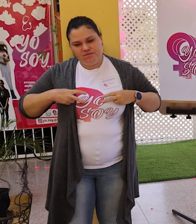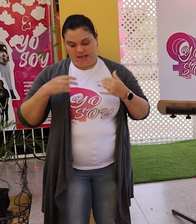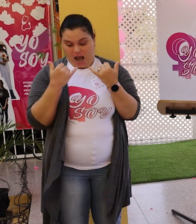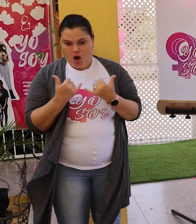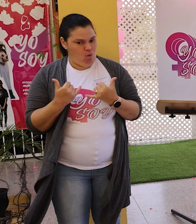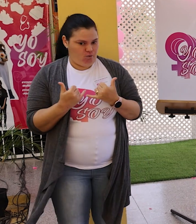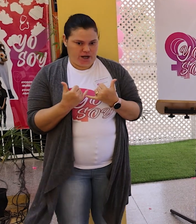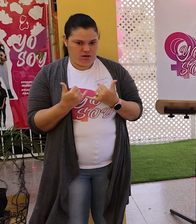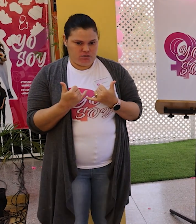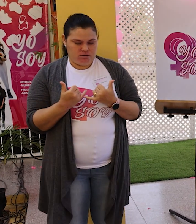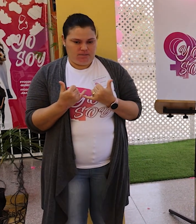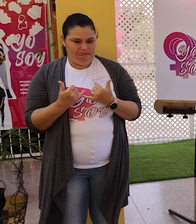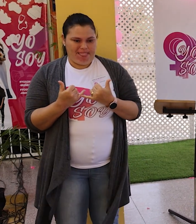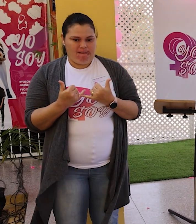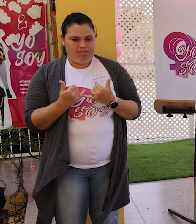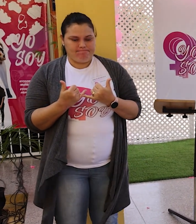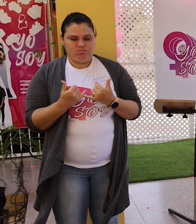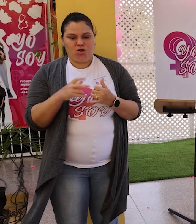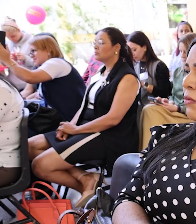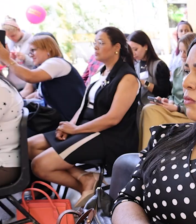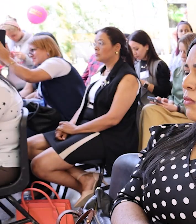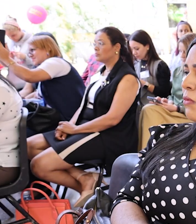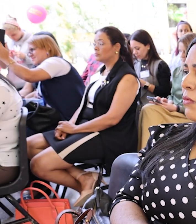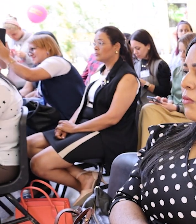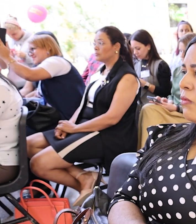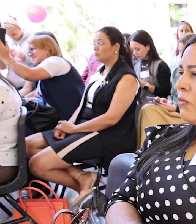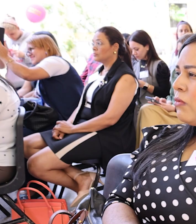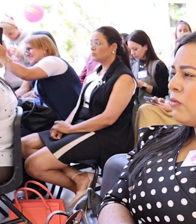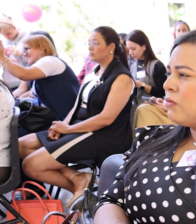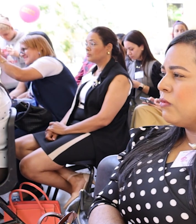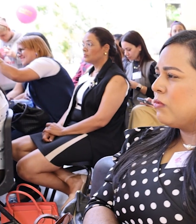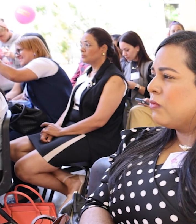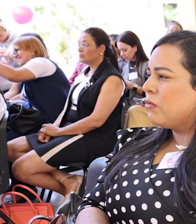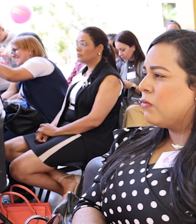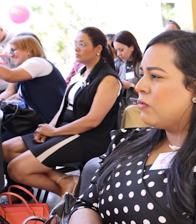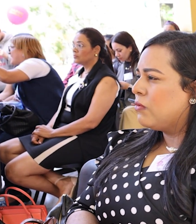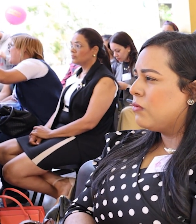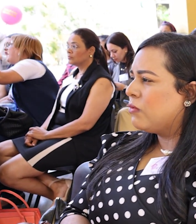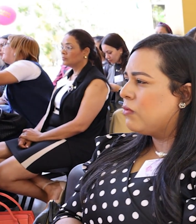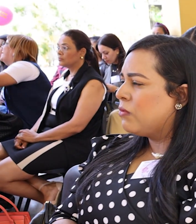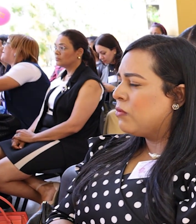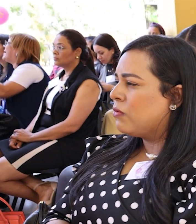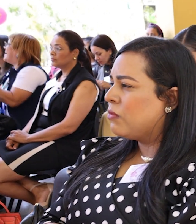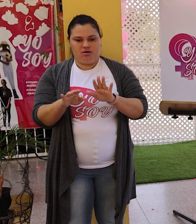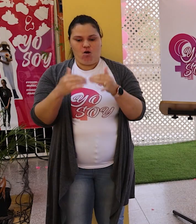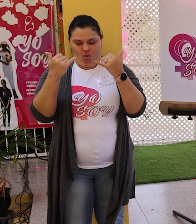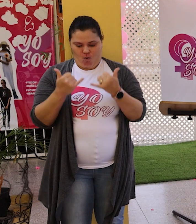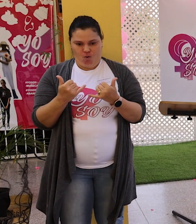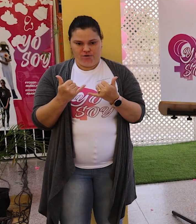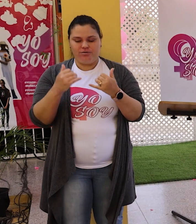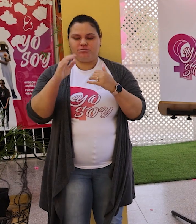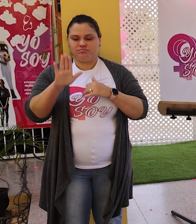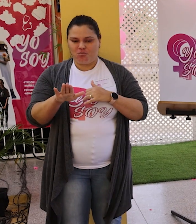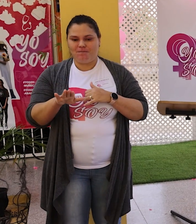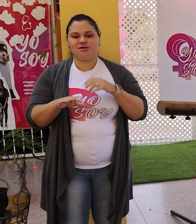presente no como que se nos va a ir porque no se nos va simplemente la página cambia